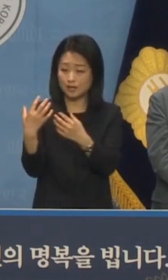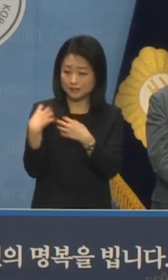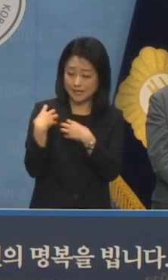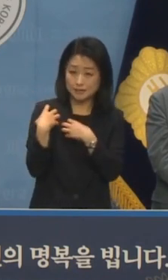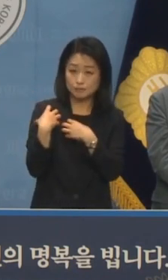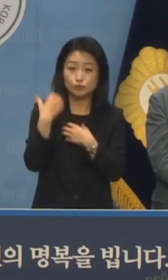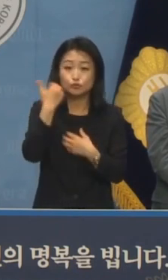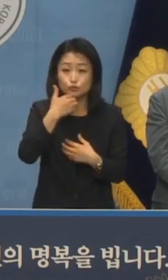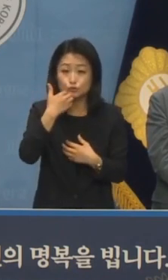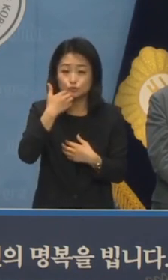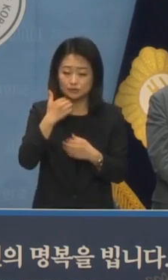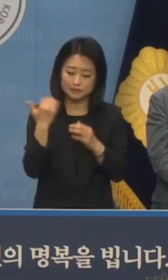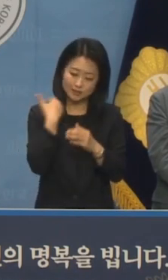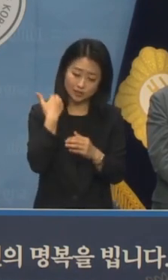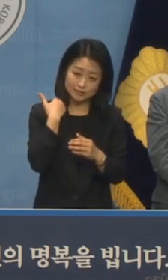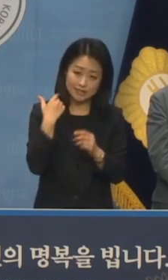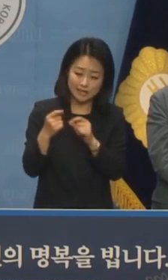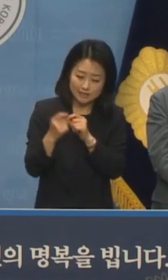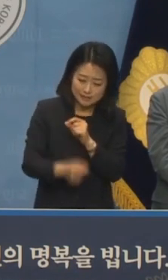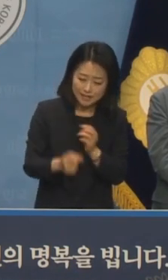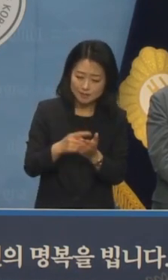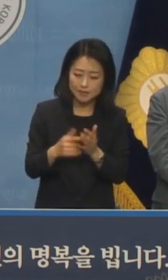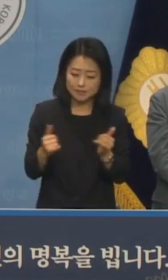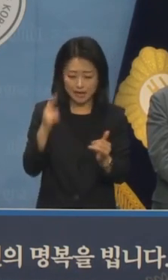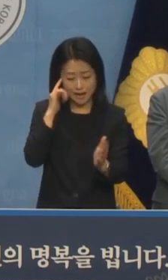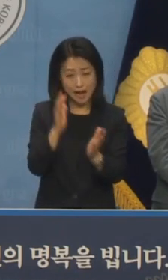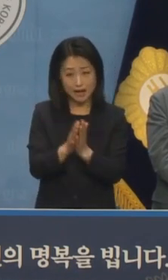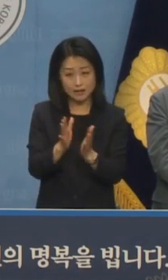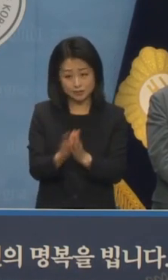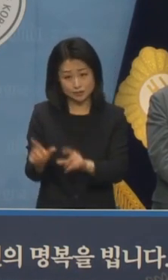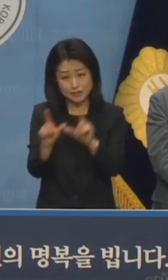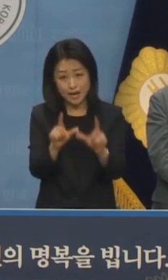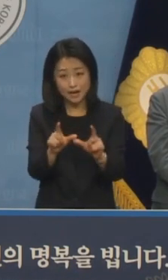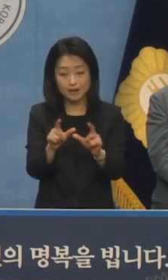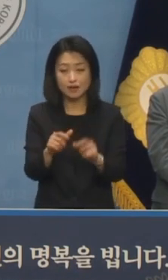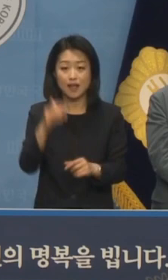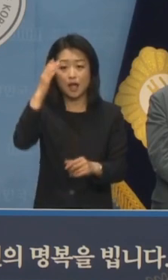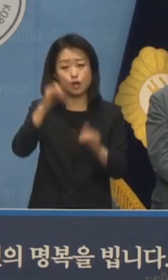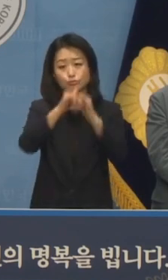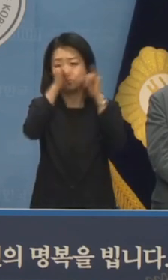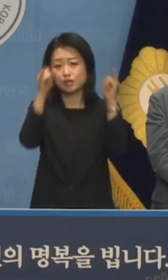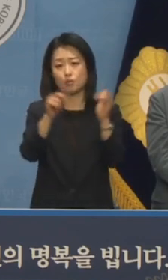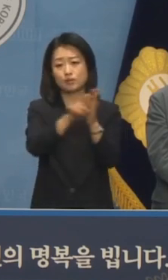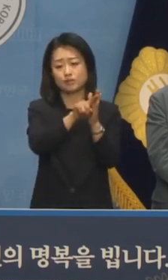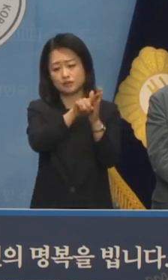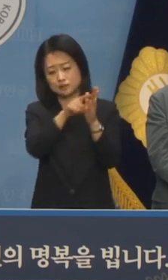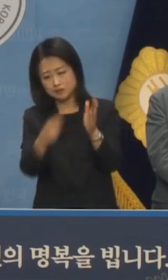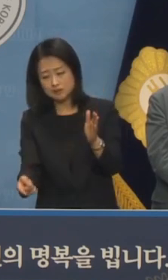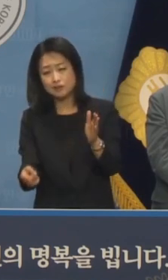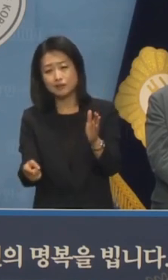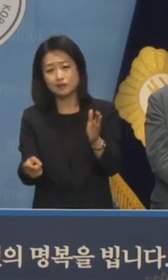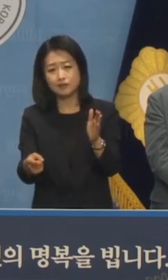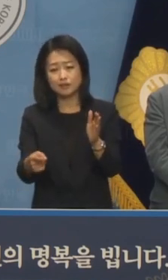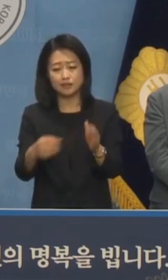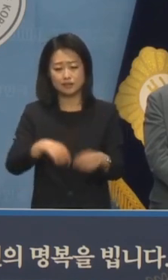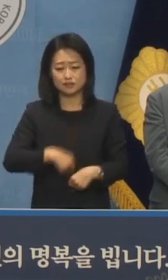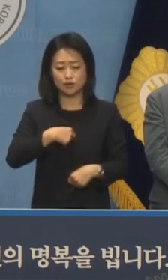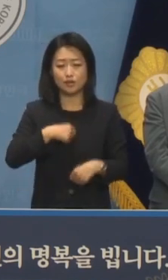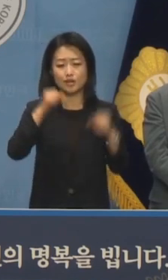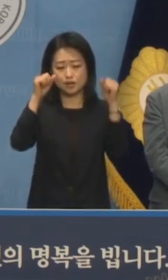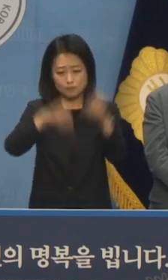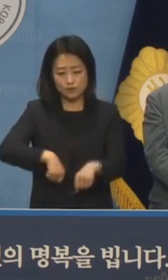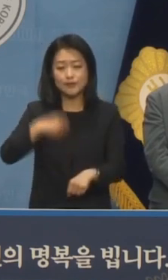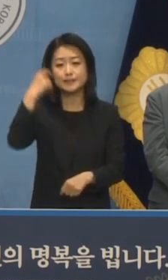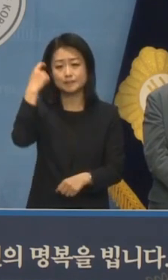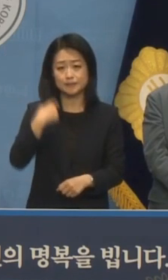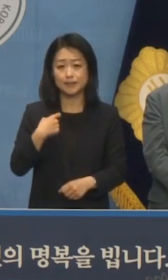선량한 임차인에게 전가시키는 이 구조는 더 이상 이 사회에 대한 신뢰와 안전, 정의를 무너뜨리는 것입니다.